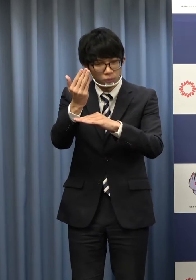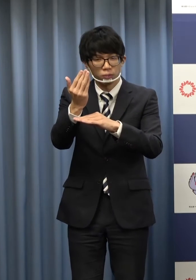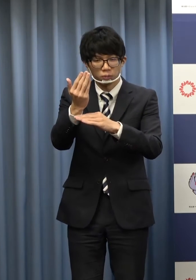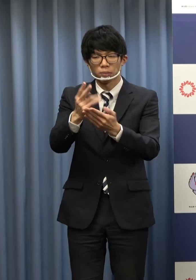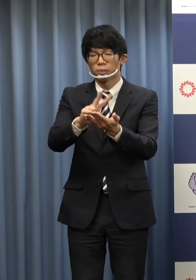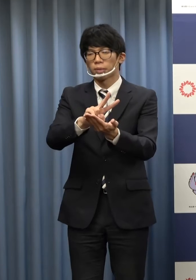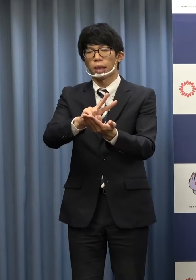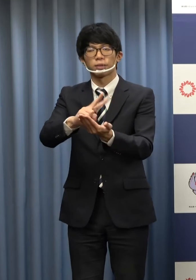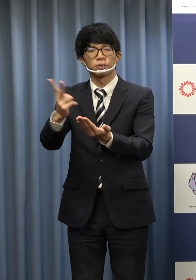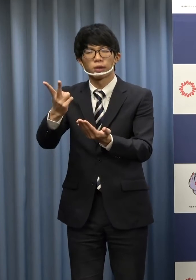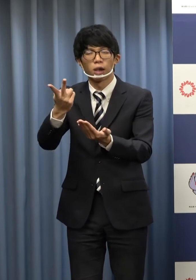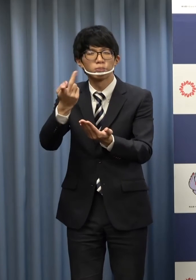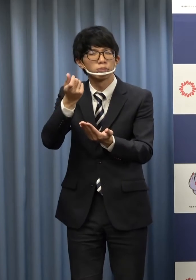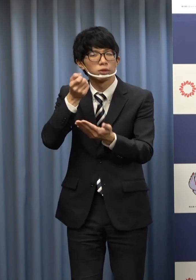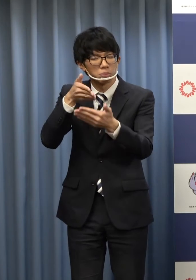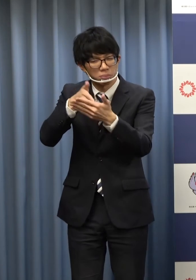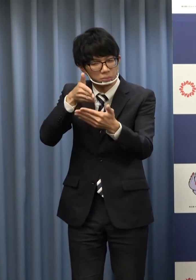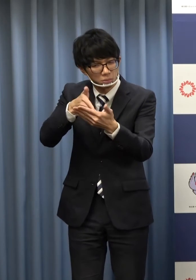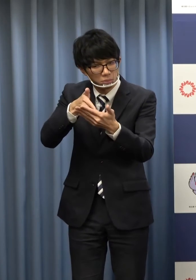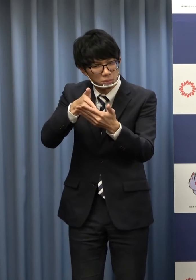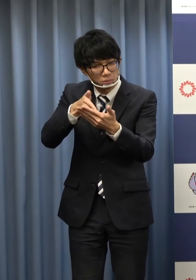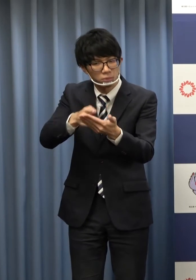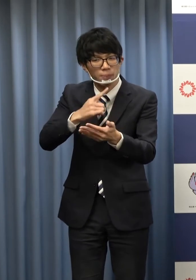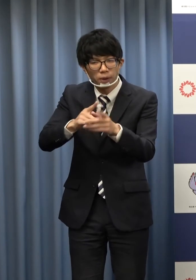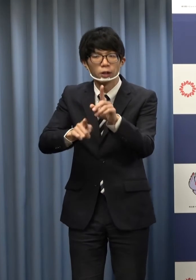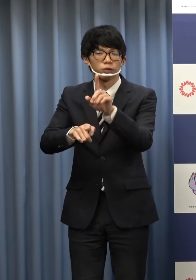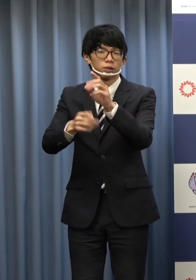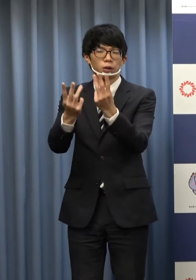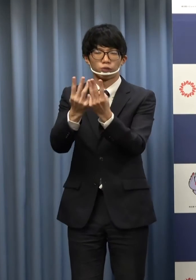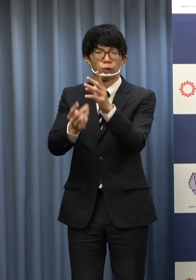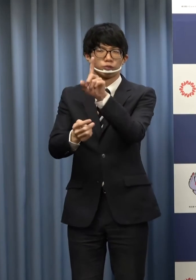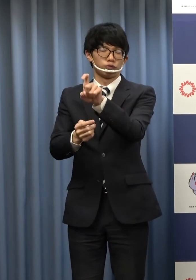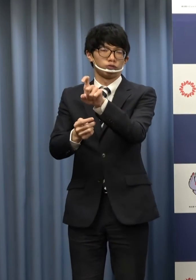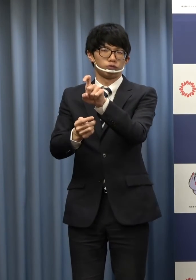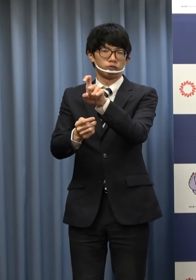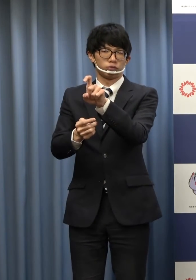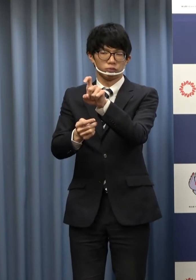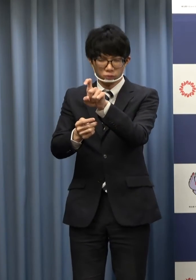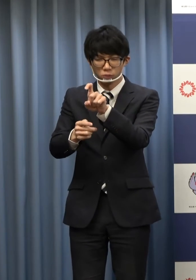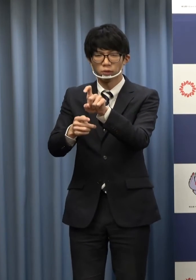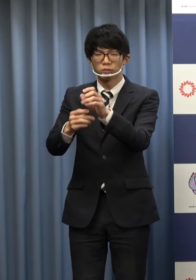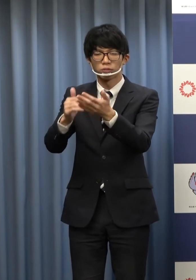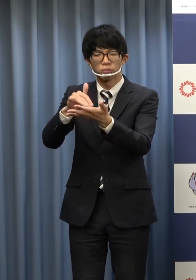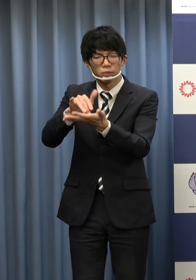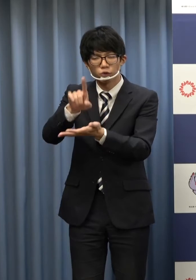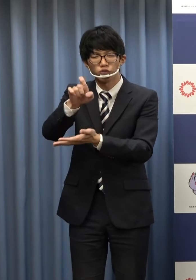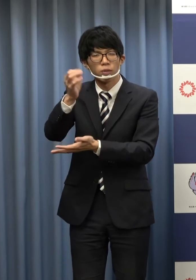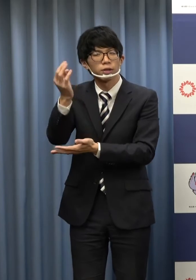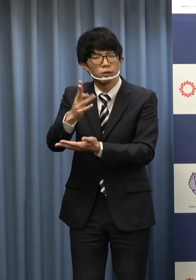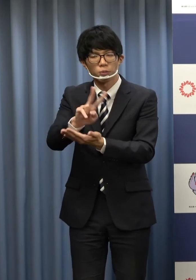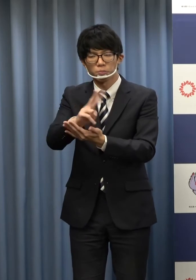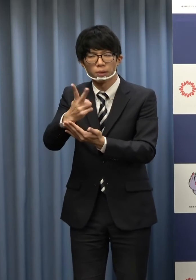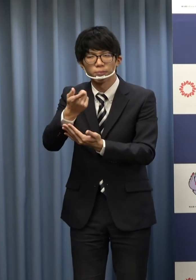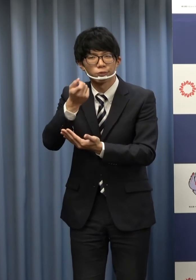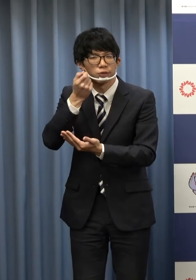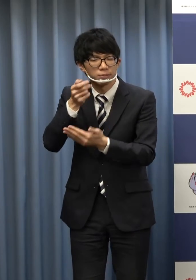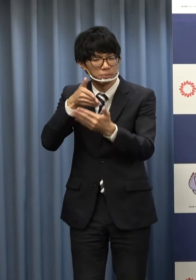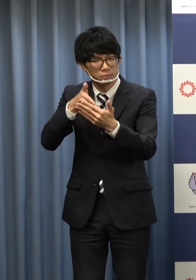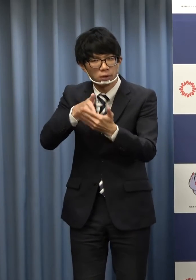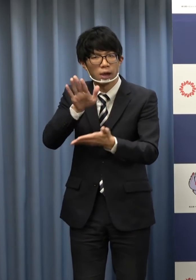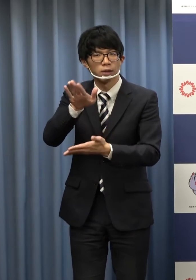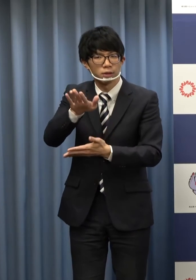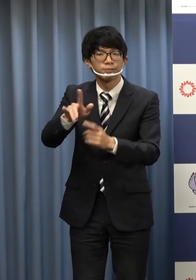転院ができなかったケースは10例だけでありまして、約1割ができなかったということなので、そこについ